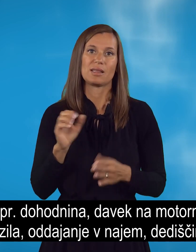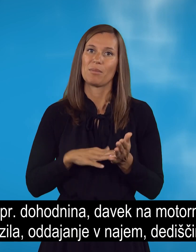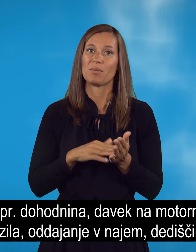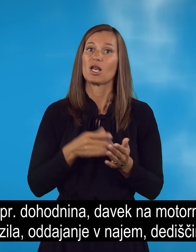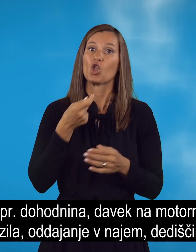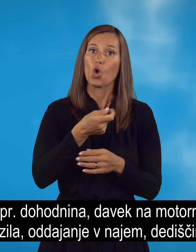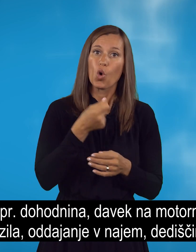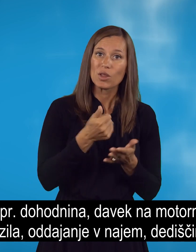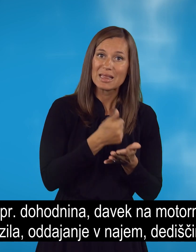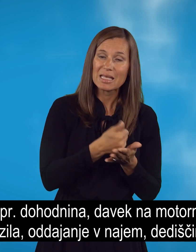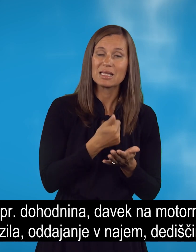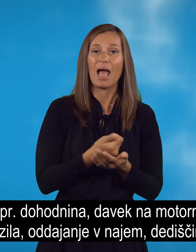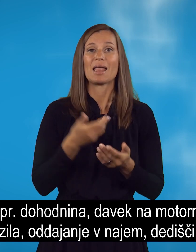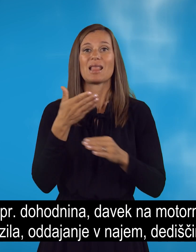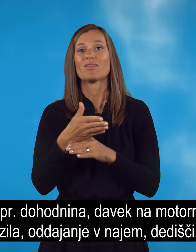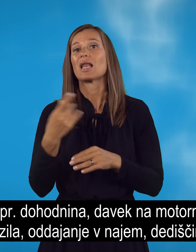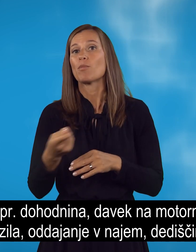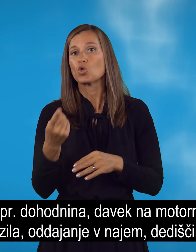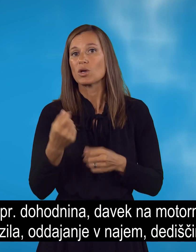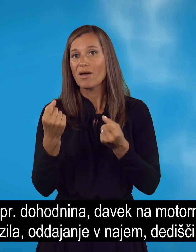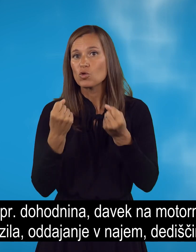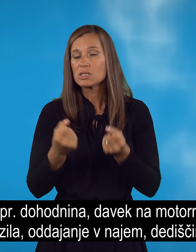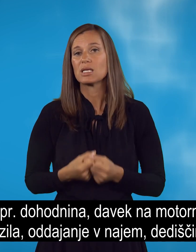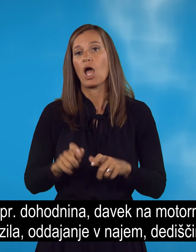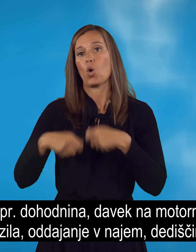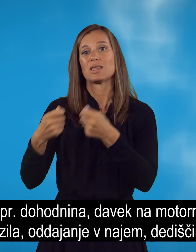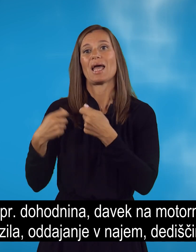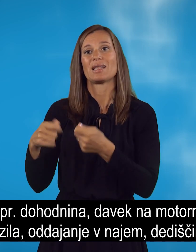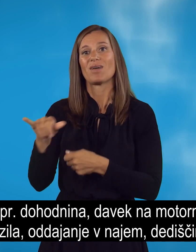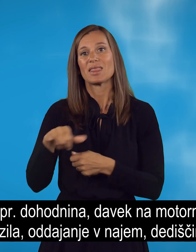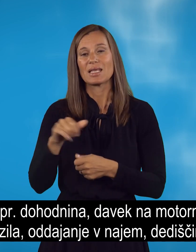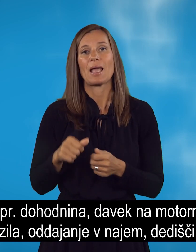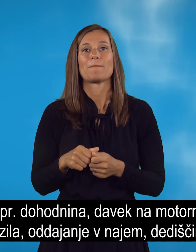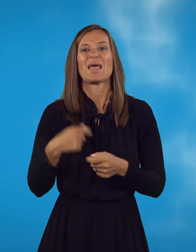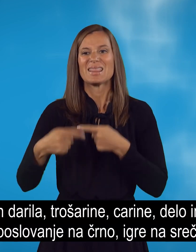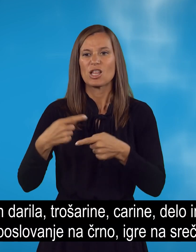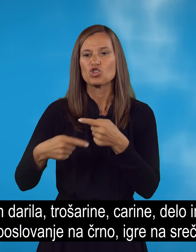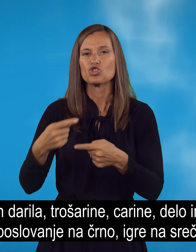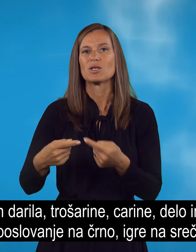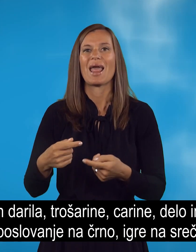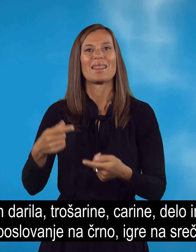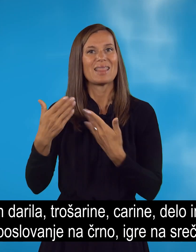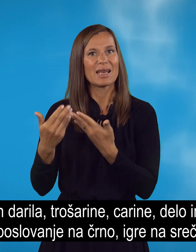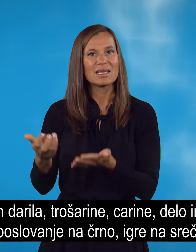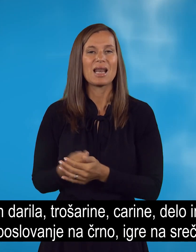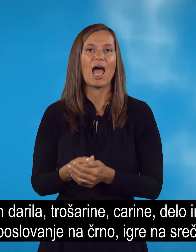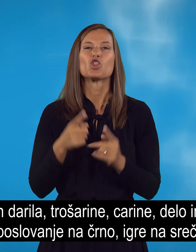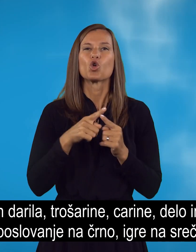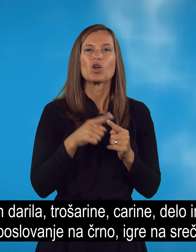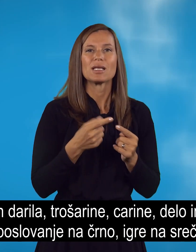dohodnina, davek na motorna vozila, oddajanje v najem, dediščine in darila, trošarine, carine,